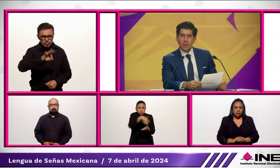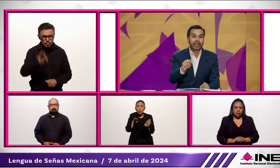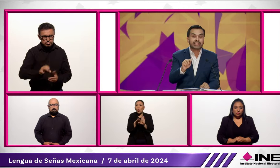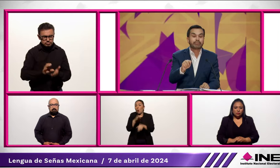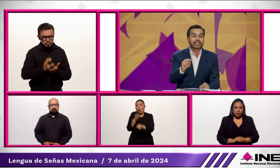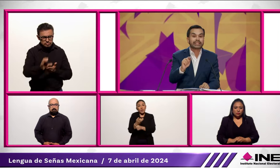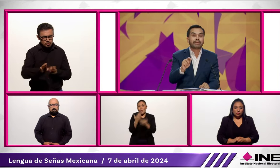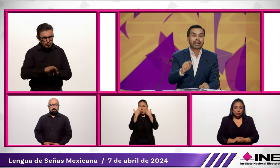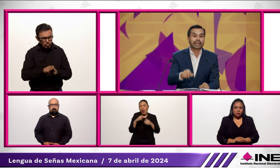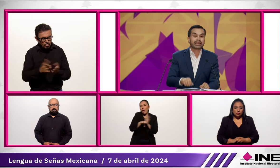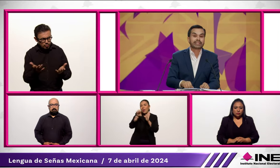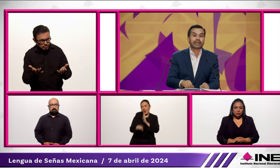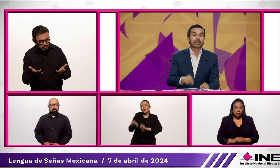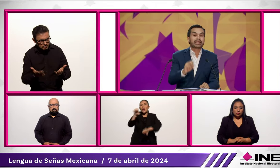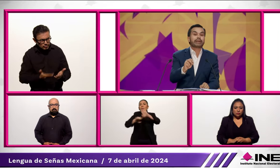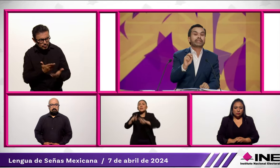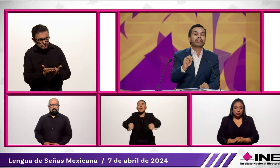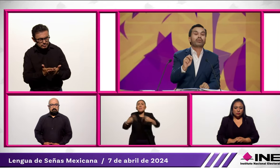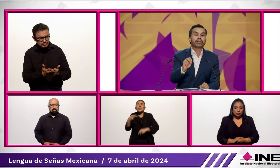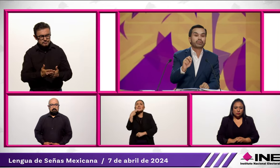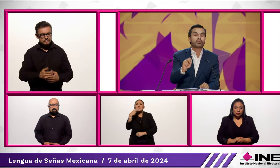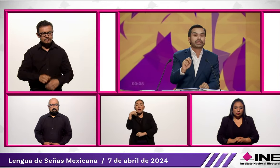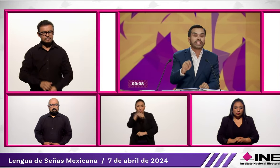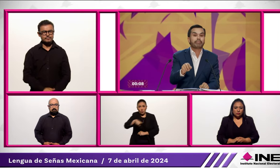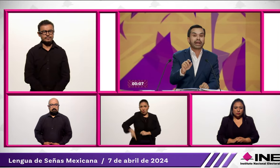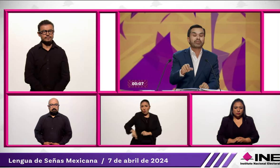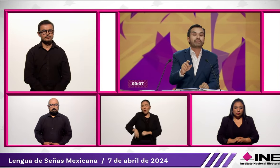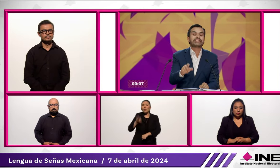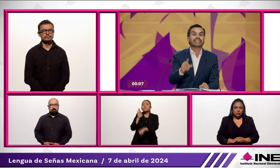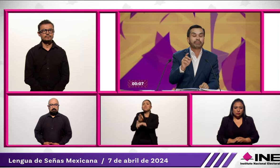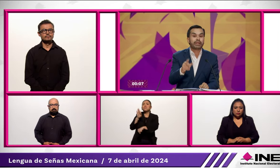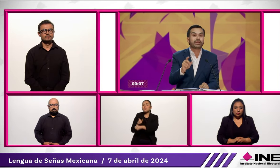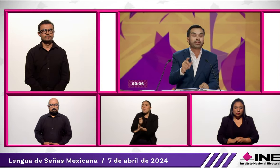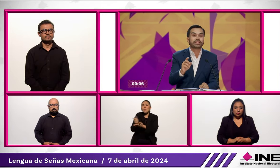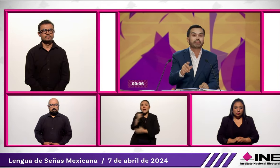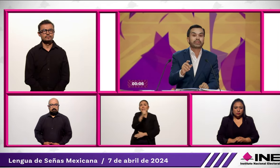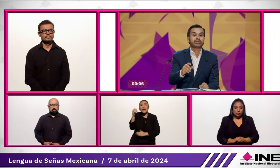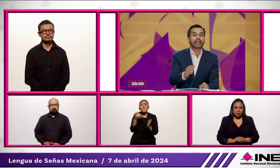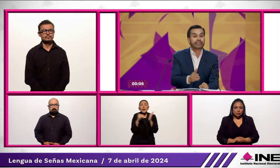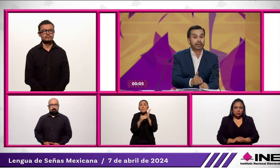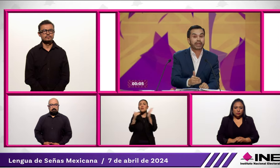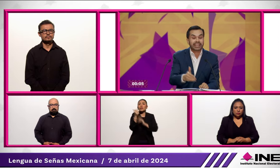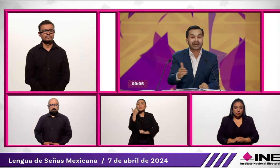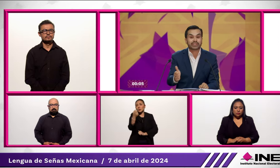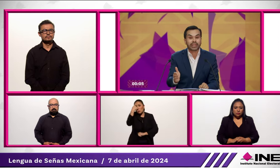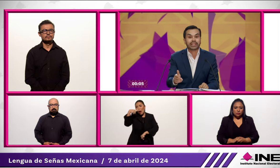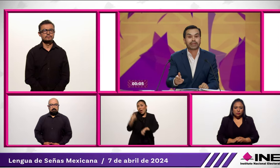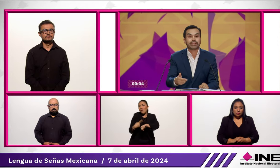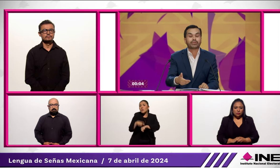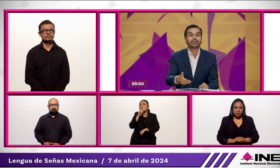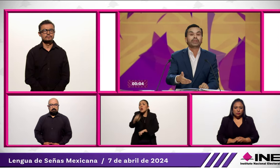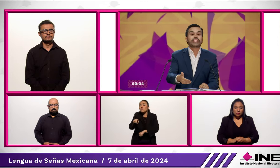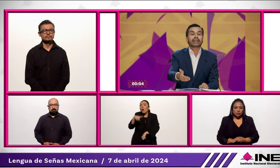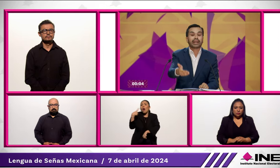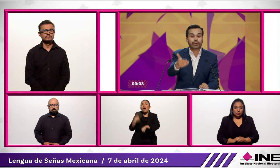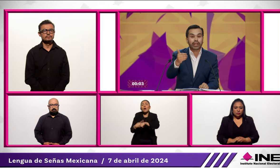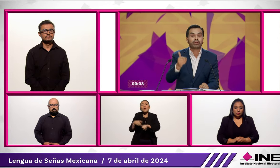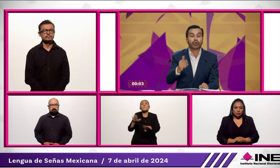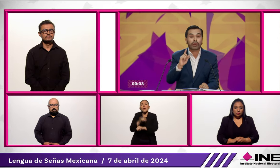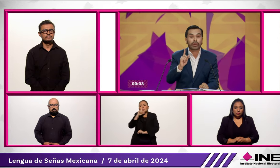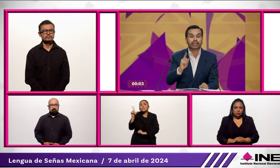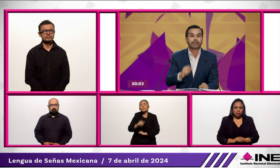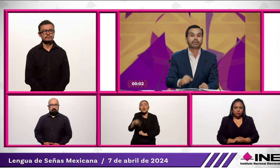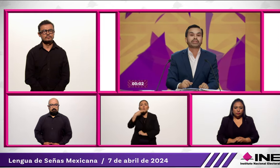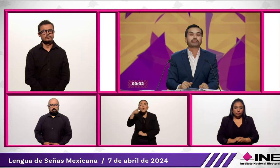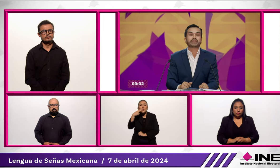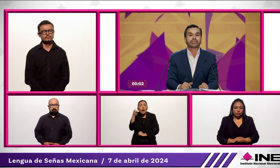por ejemplo, a las empresas tabacaleras, que prácticamente el gobierno subsidia pagando más de 100 mil millones de pesos en enfermedades relacionadas al tabaco y recaudando